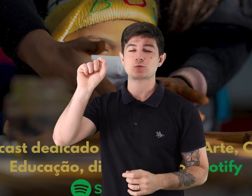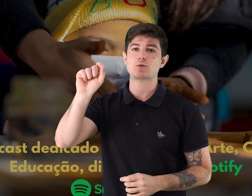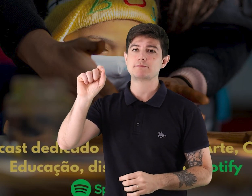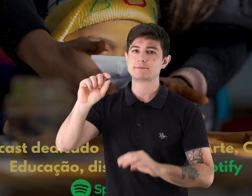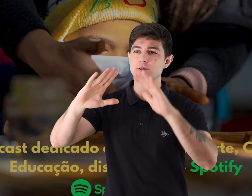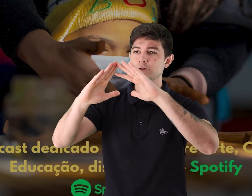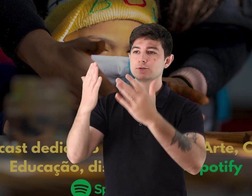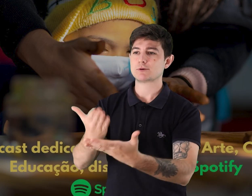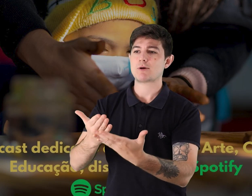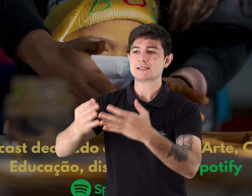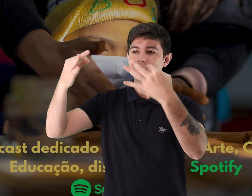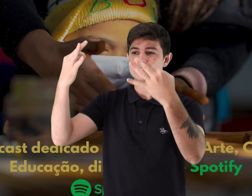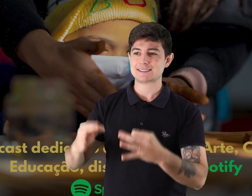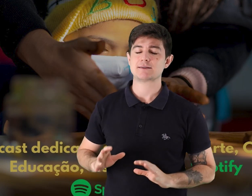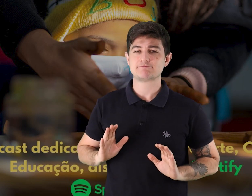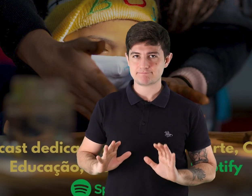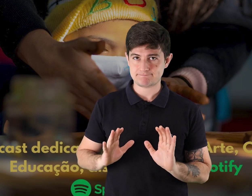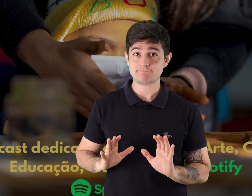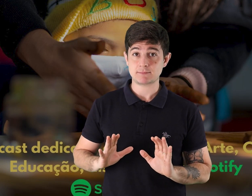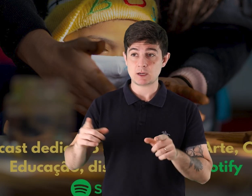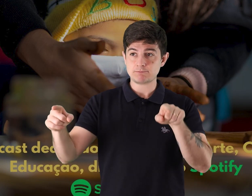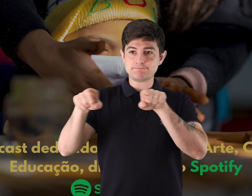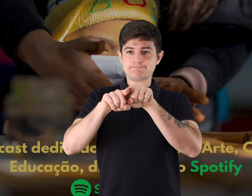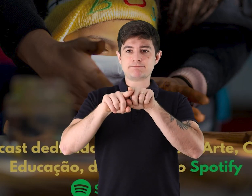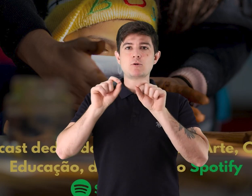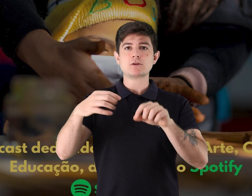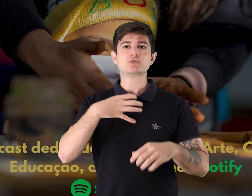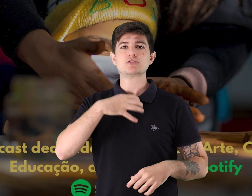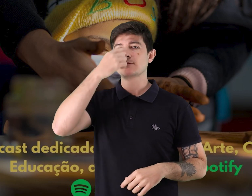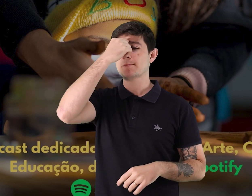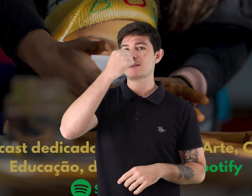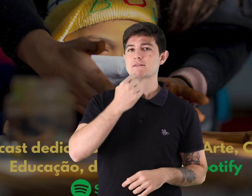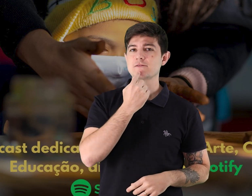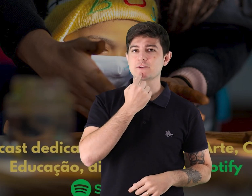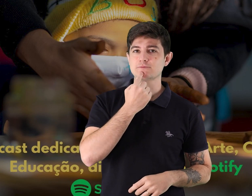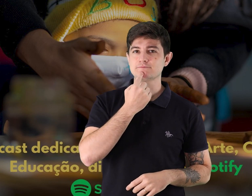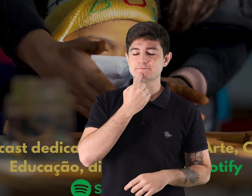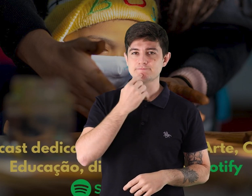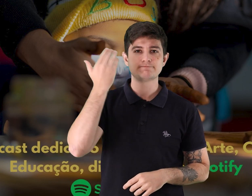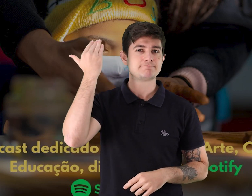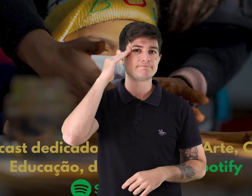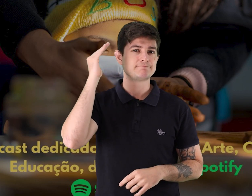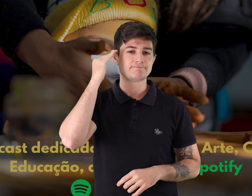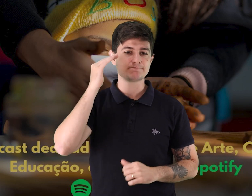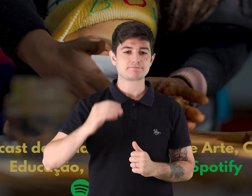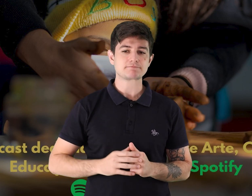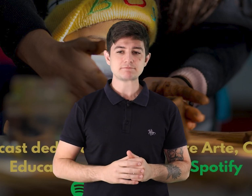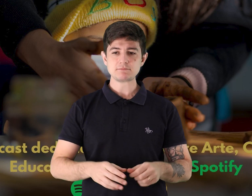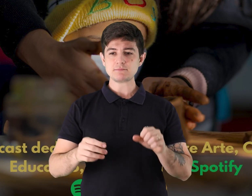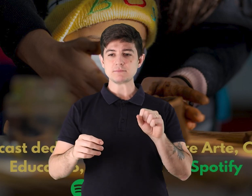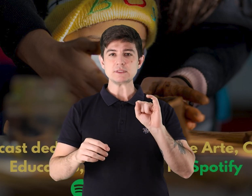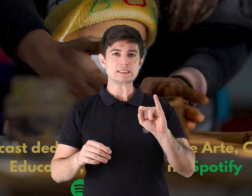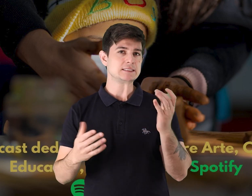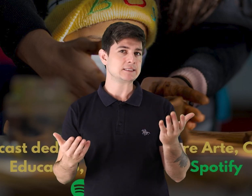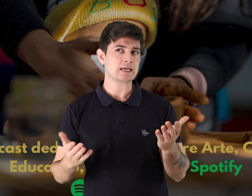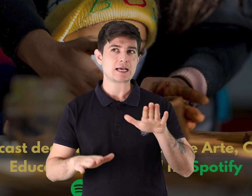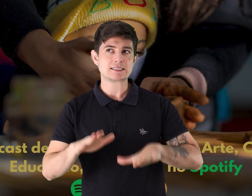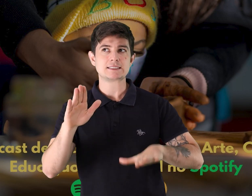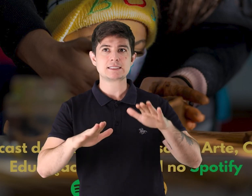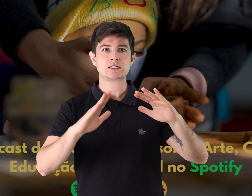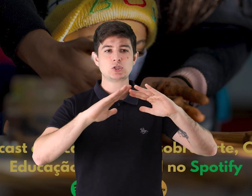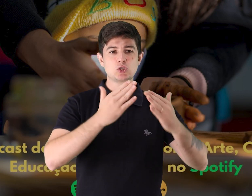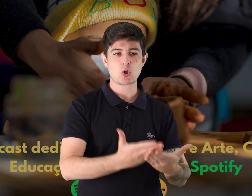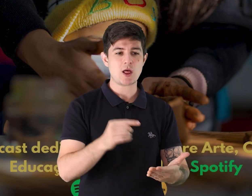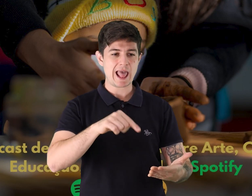família encontrar a escola que se alinhe ao seu perfil. Sim. Que ela busca. Né? Agora, o